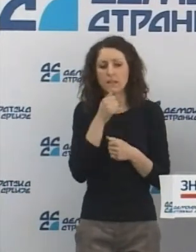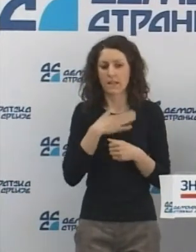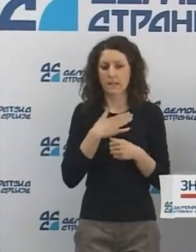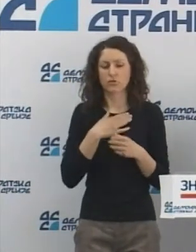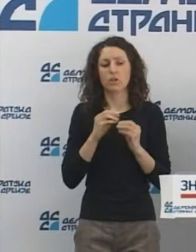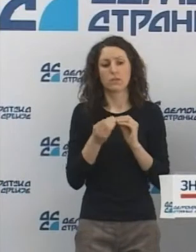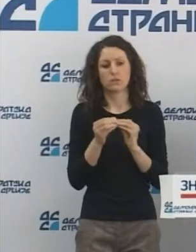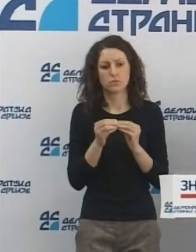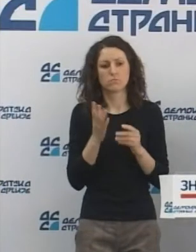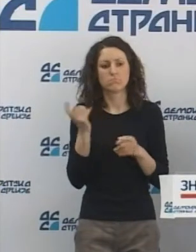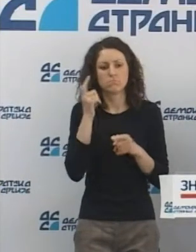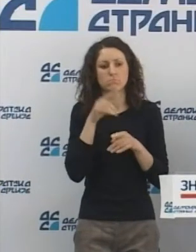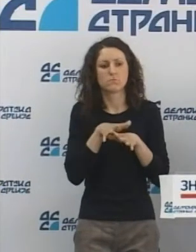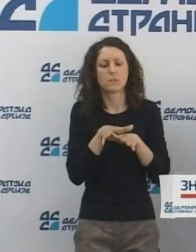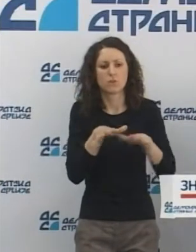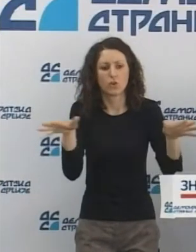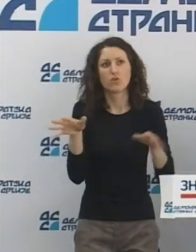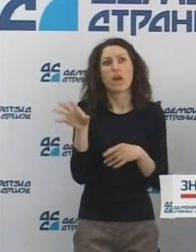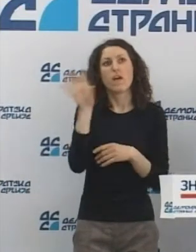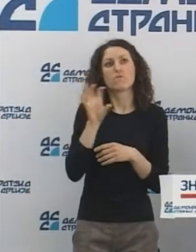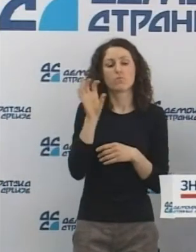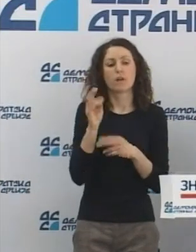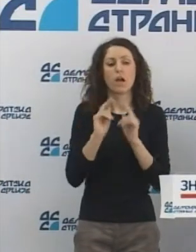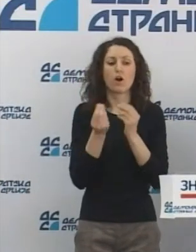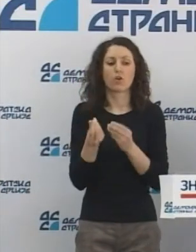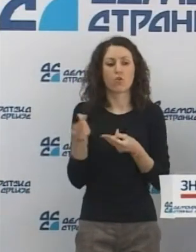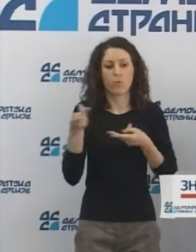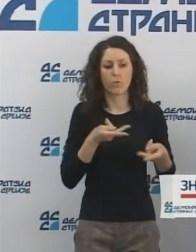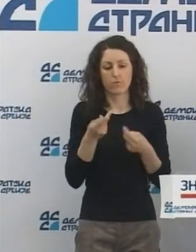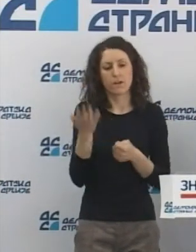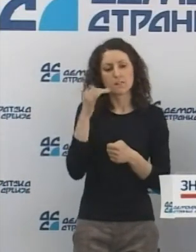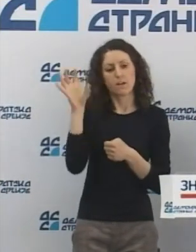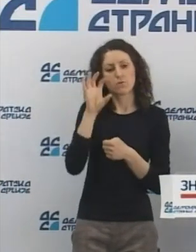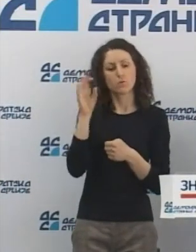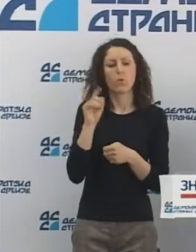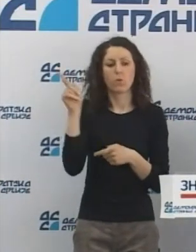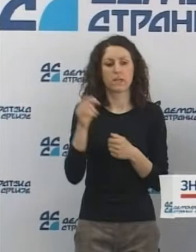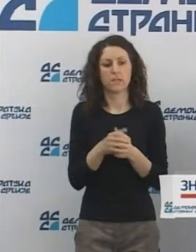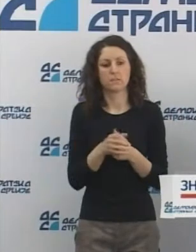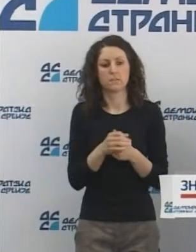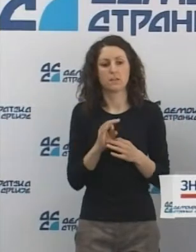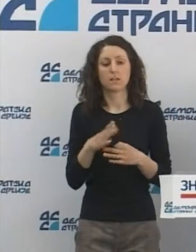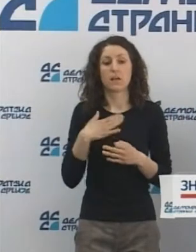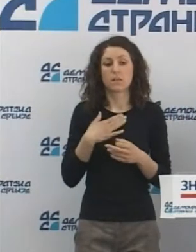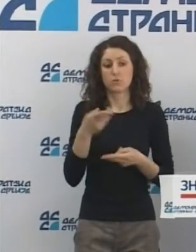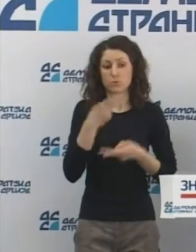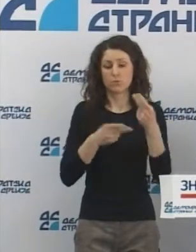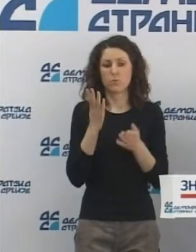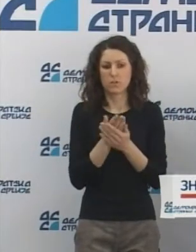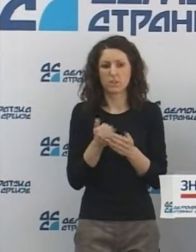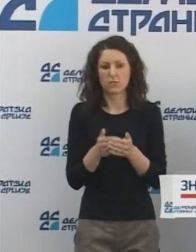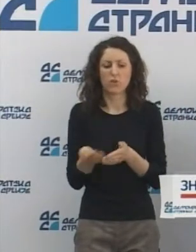tržište preplaviti evropska roba ili iz Evropske unije, a naši proizvođači će biti